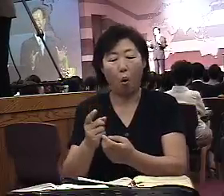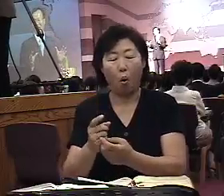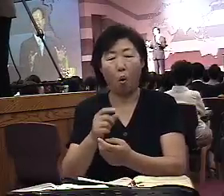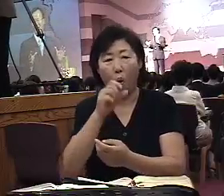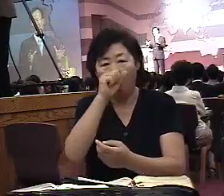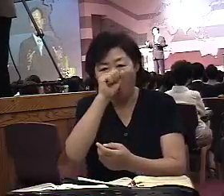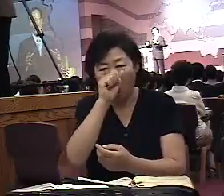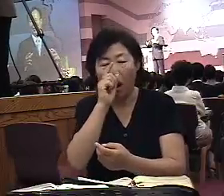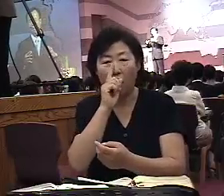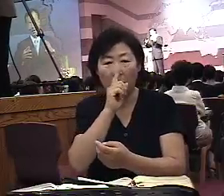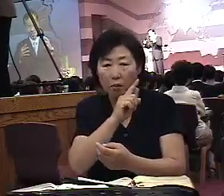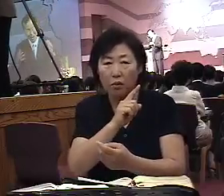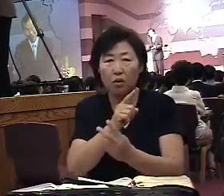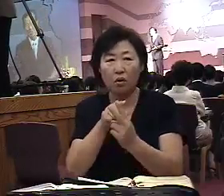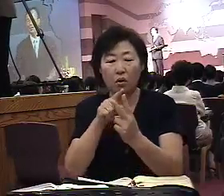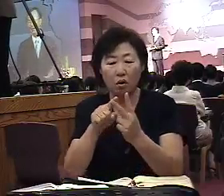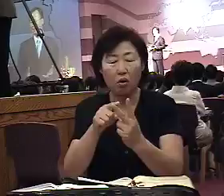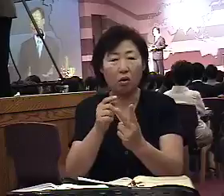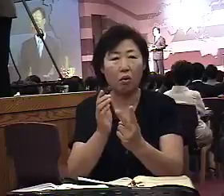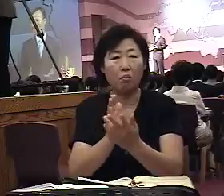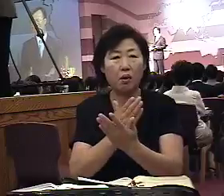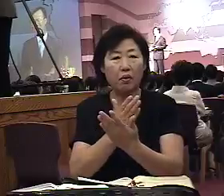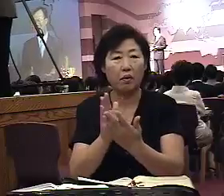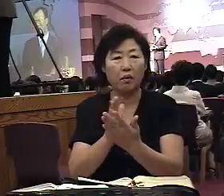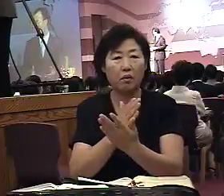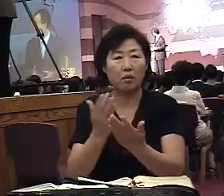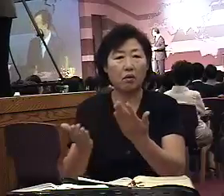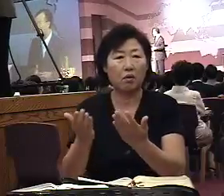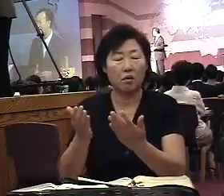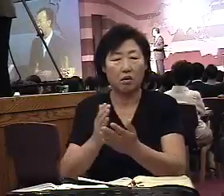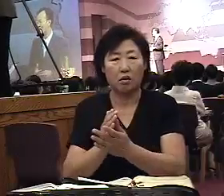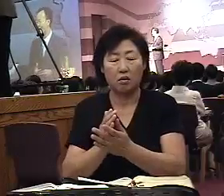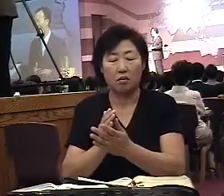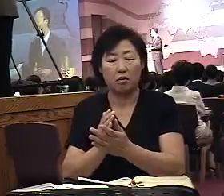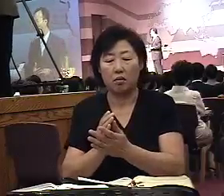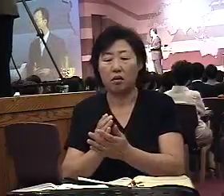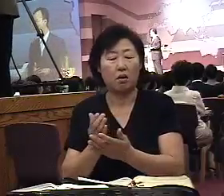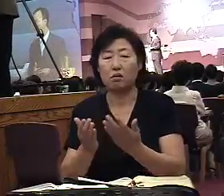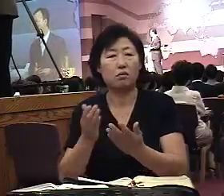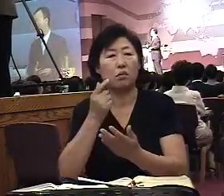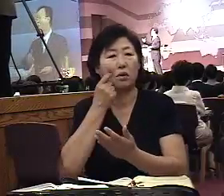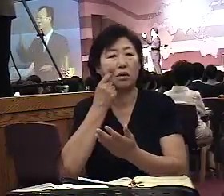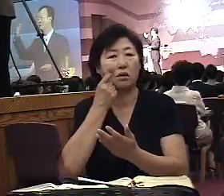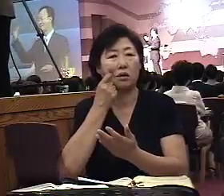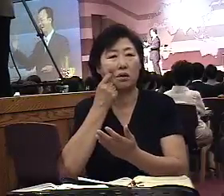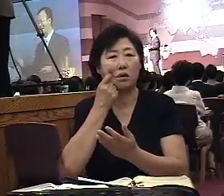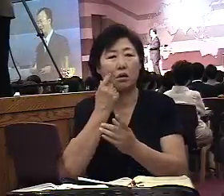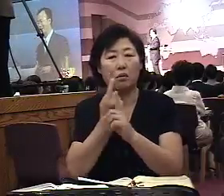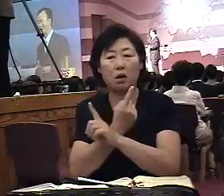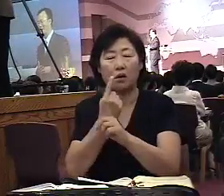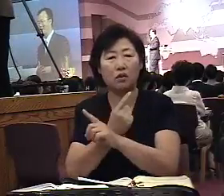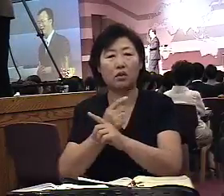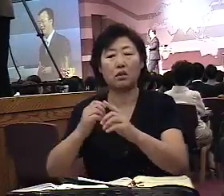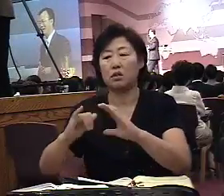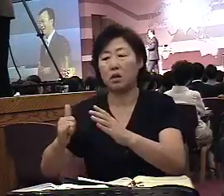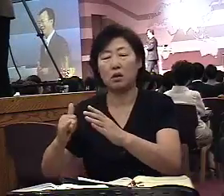그릇된 건가를 우리가 판단할 수 있습니다. 판단할 수가 없습니다. 바뀌는 세상이기